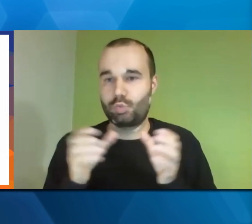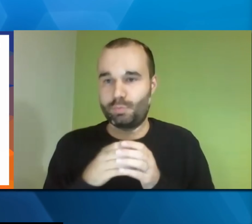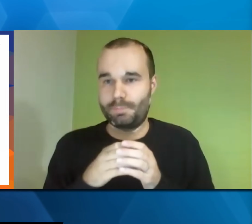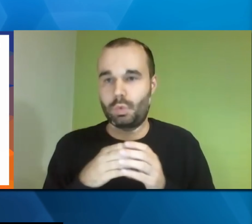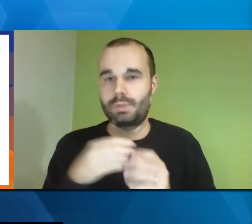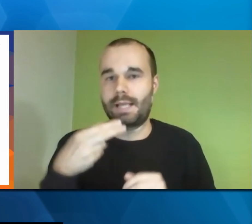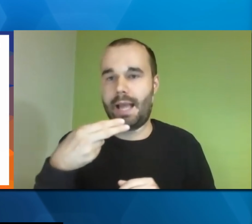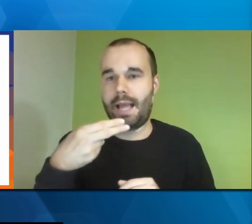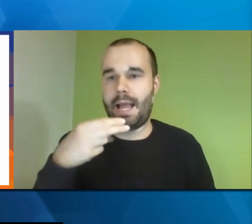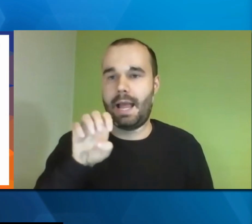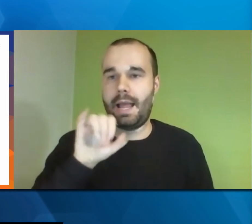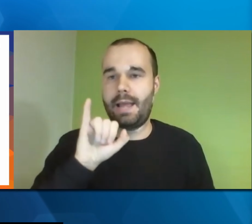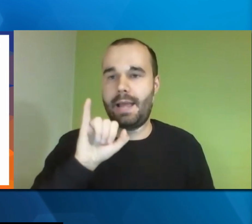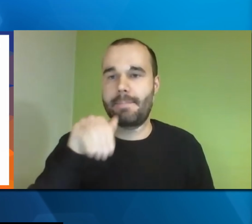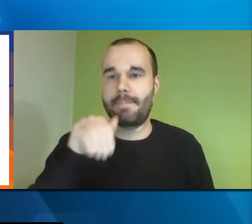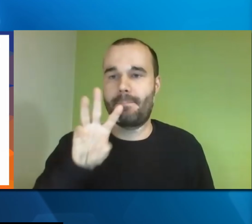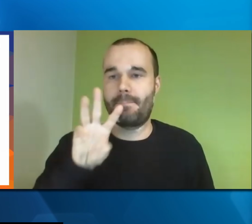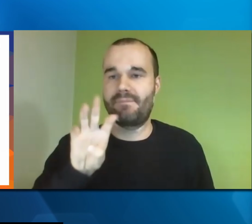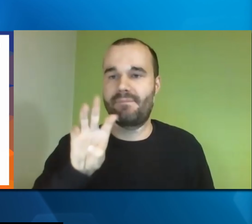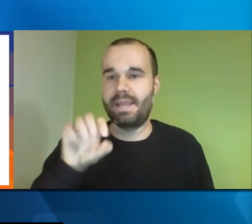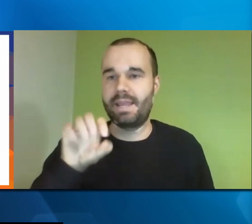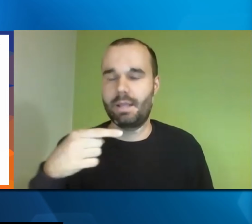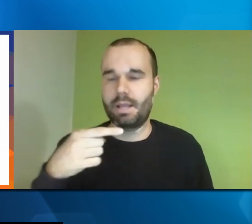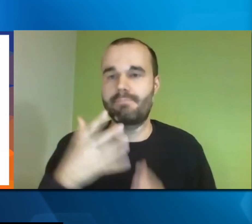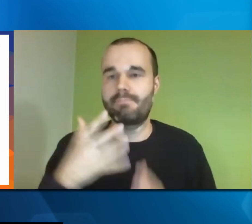stanovanjsko skupnost Heimweg.